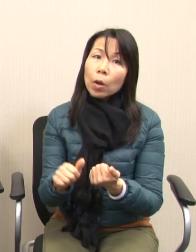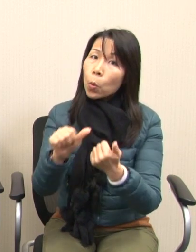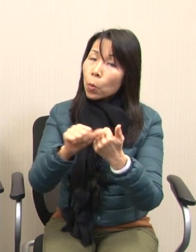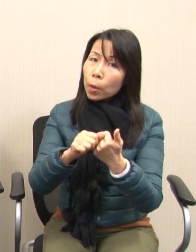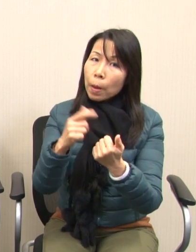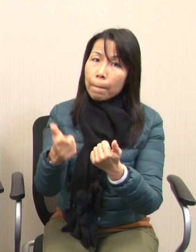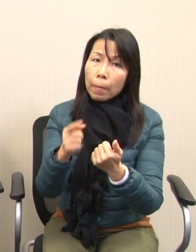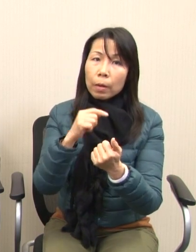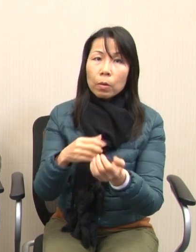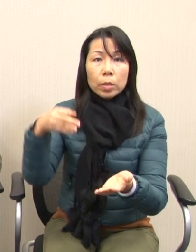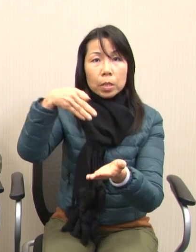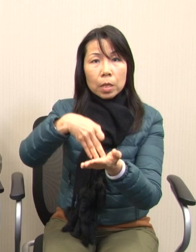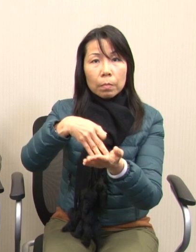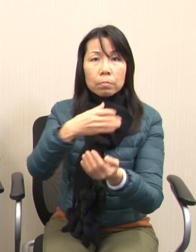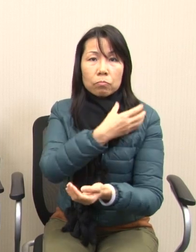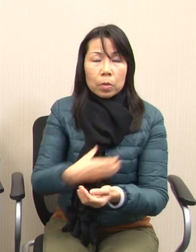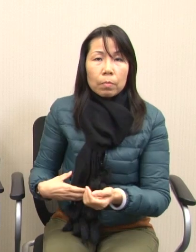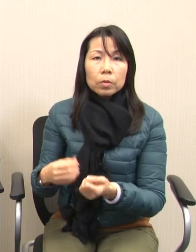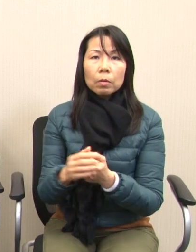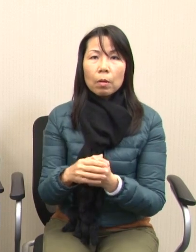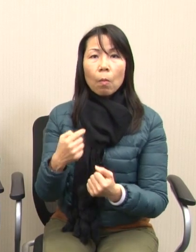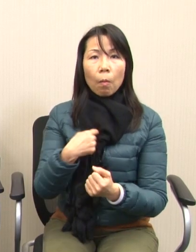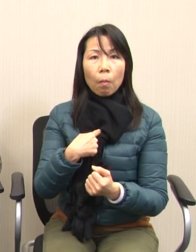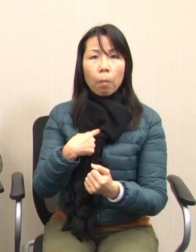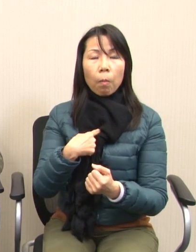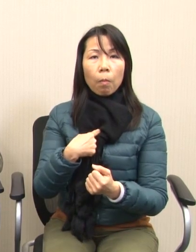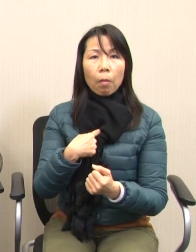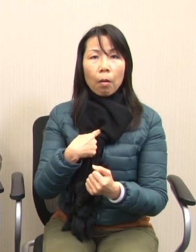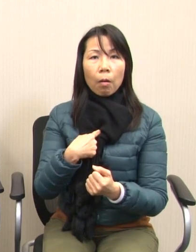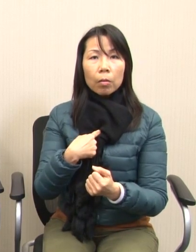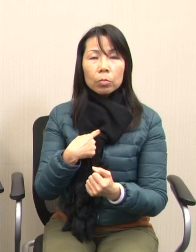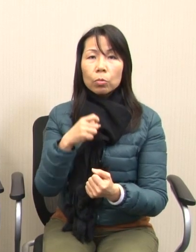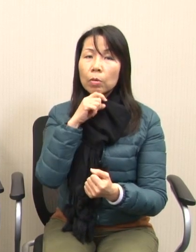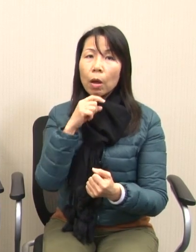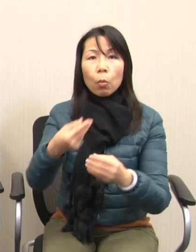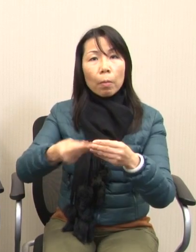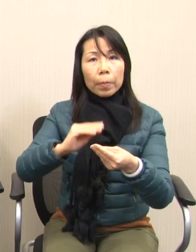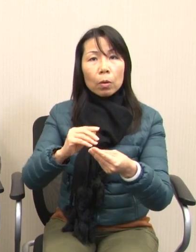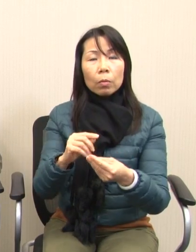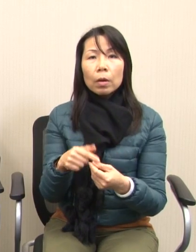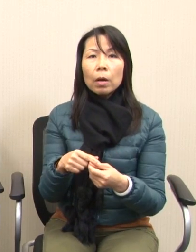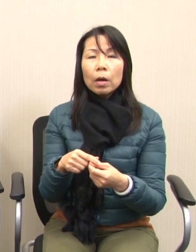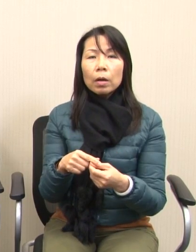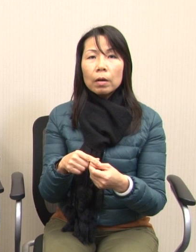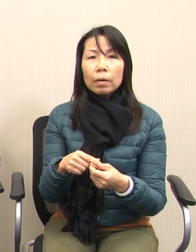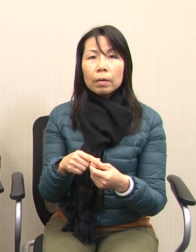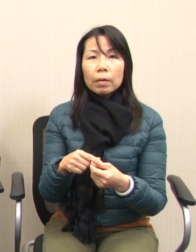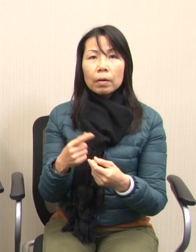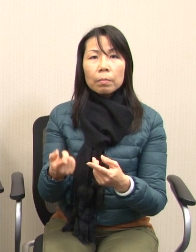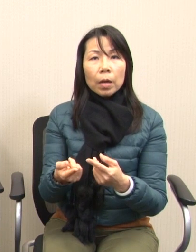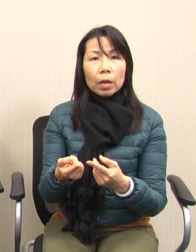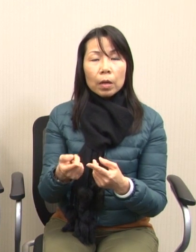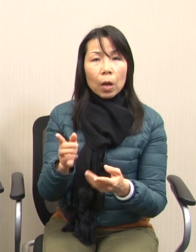啦。再加唔使講啦，講即係 DQ 四子啦，羅冠